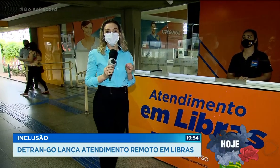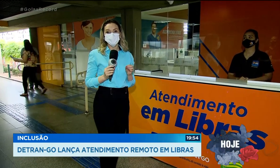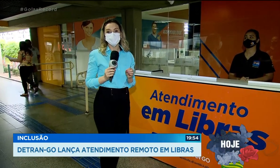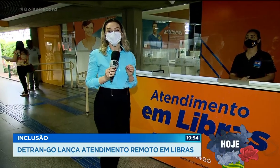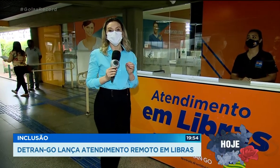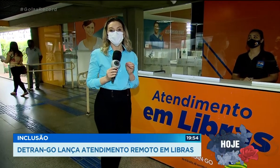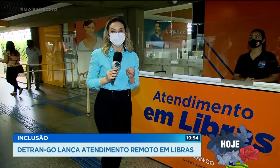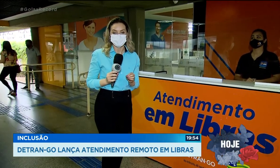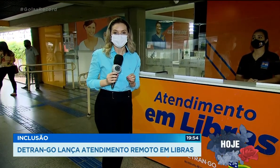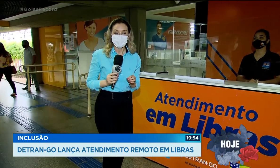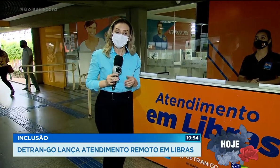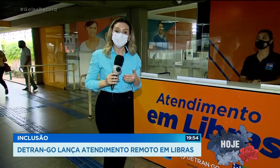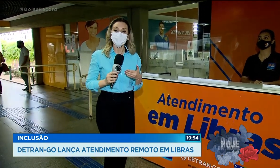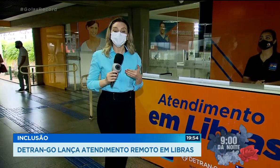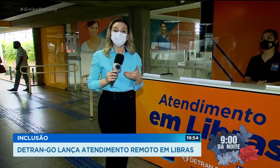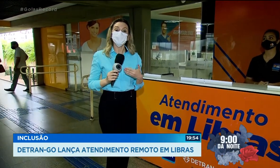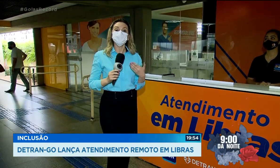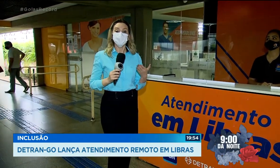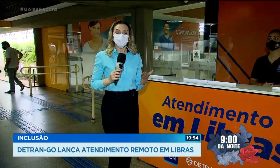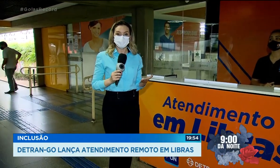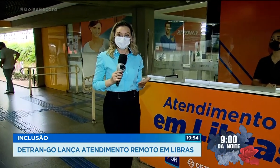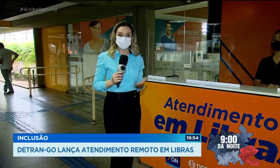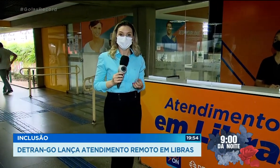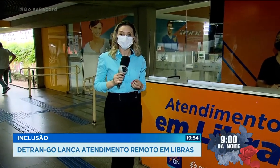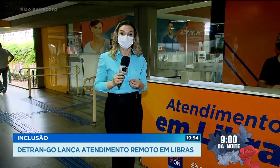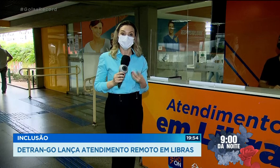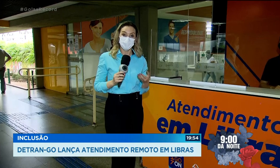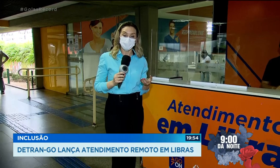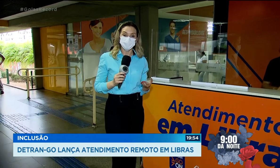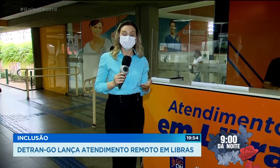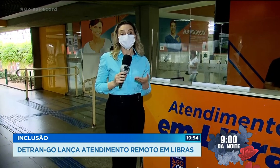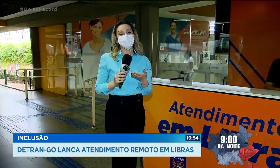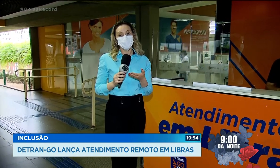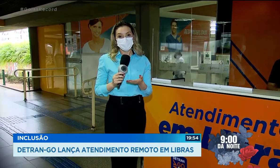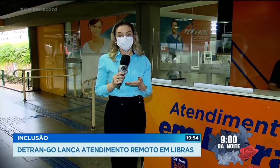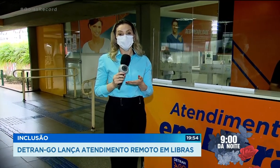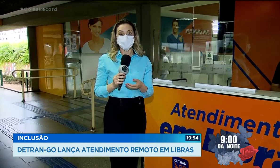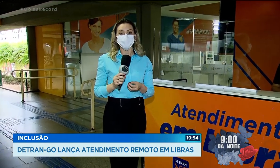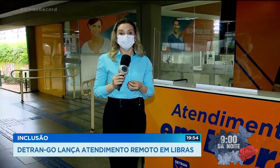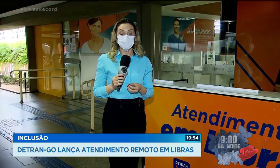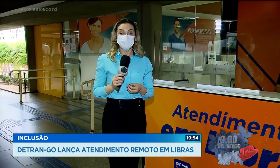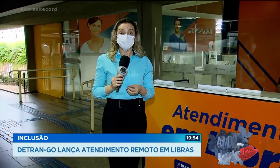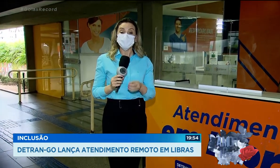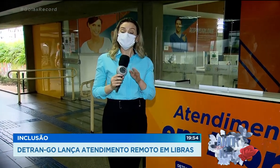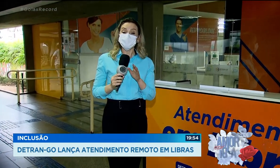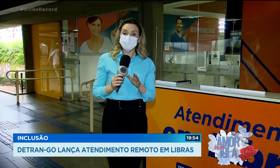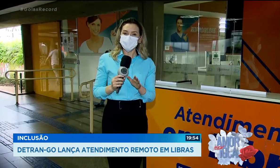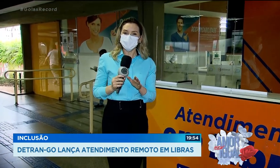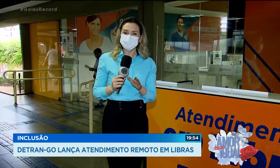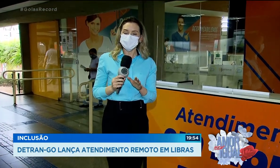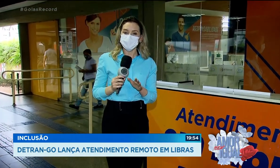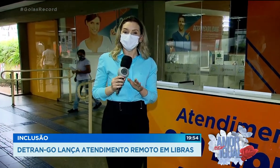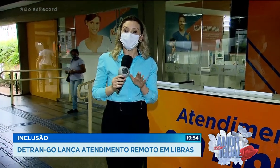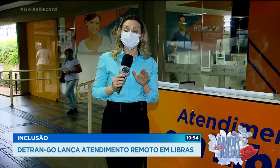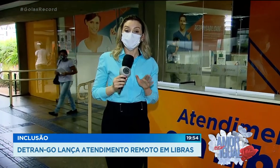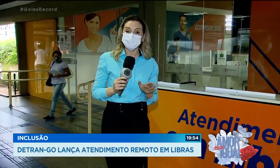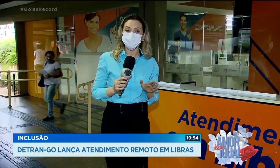surdos por mês. Agora, com um novo atendimento remoto, através de WhatsApp, sem divulgação, na fase de